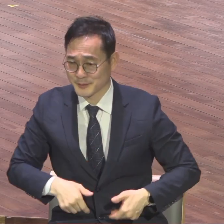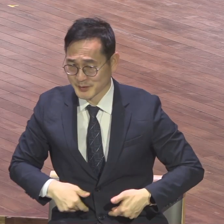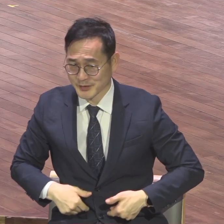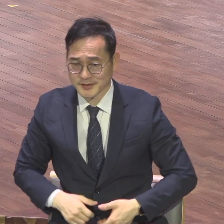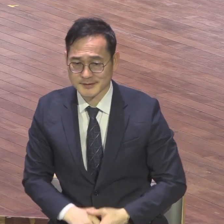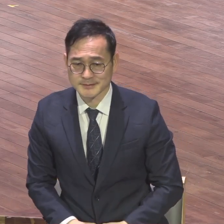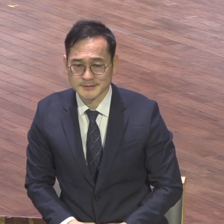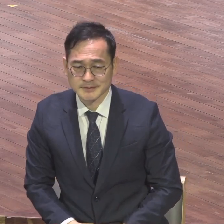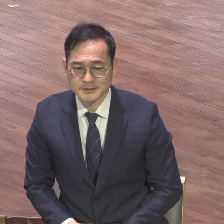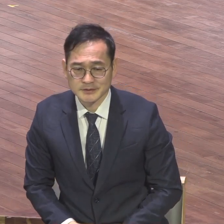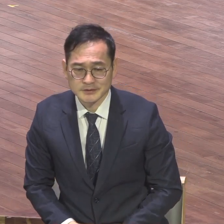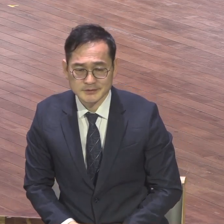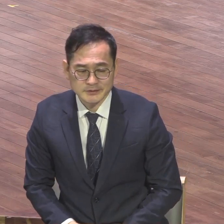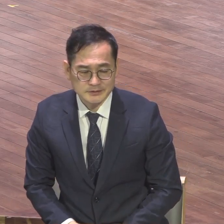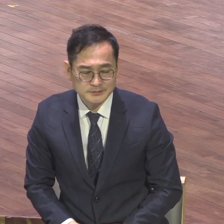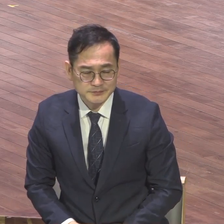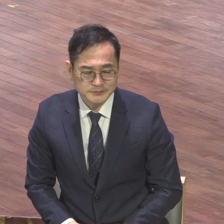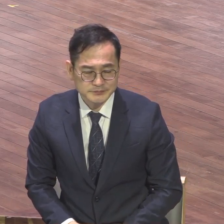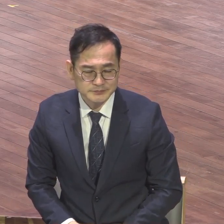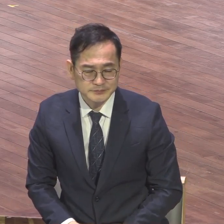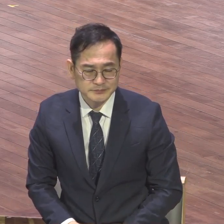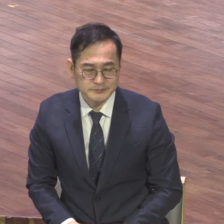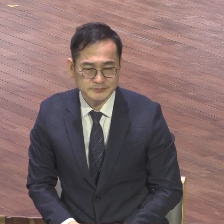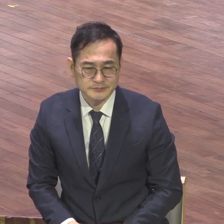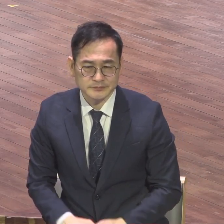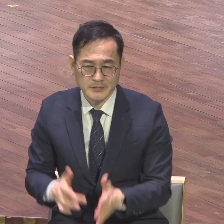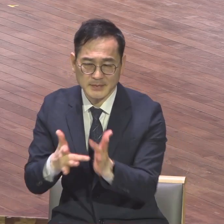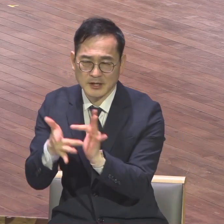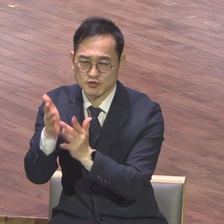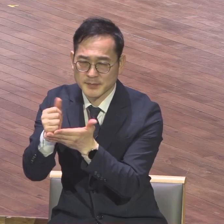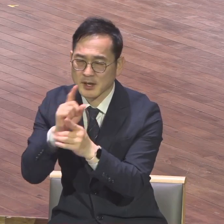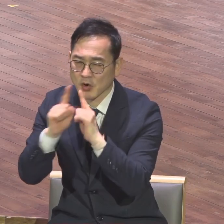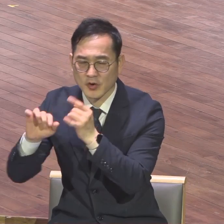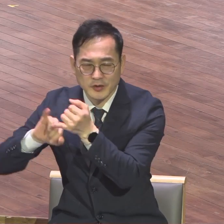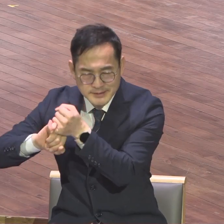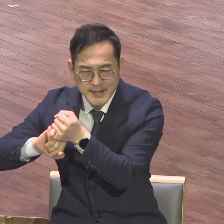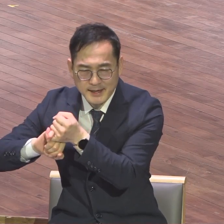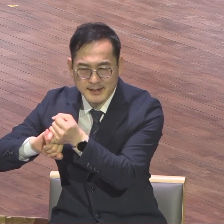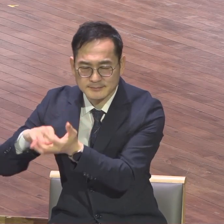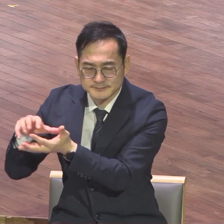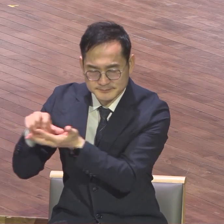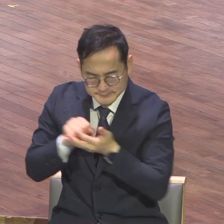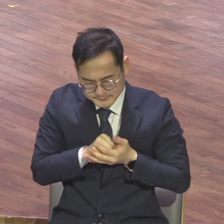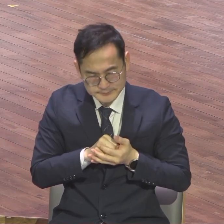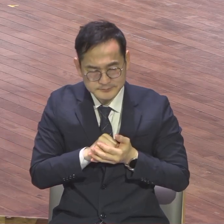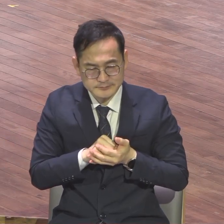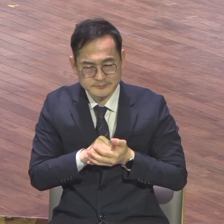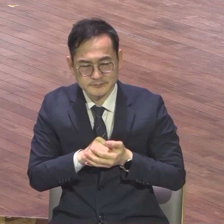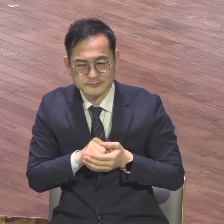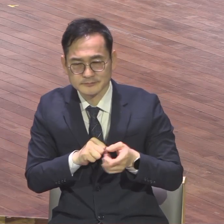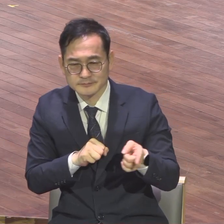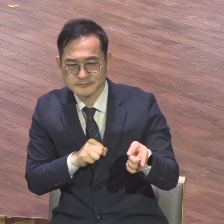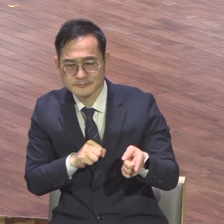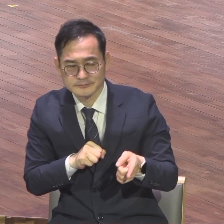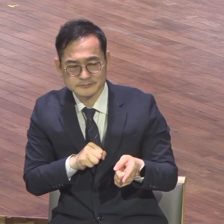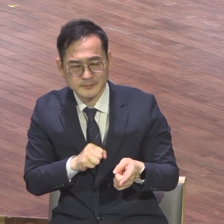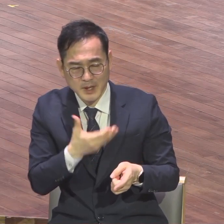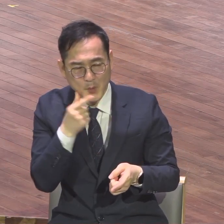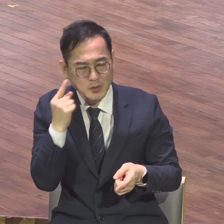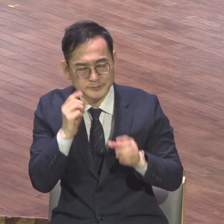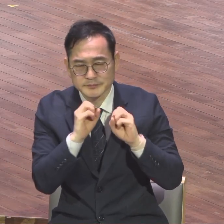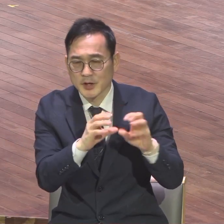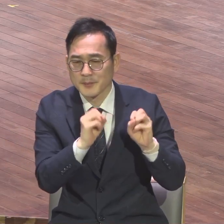이런 유월절 언약을 가슴에 가지고 하나님 우리 자녀들이 그 대학 현장에 유월절 언약을 전파하게